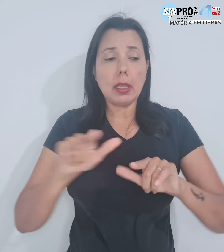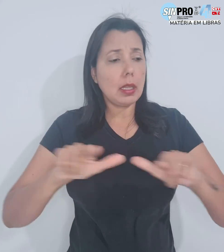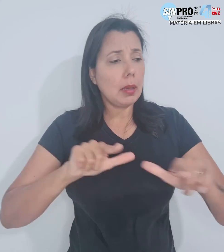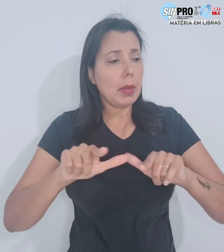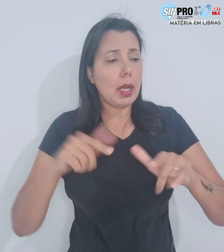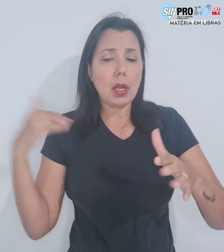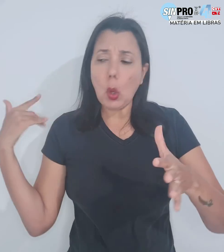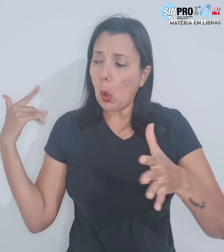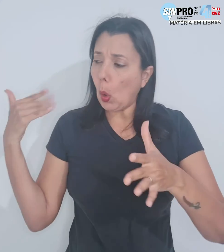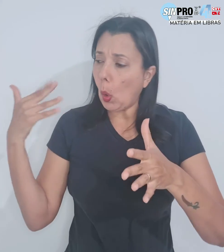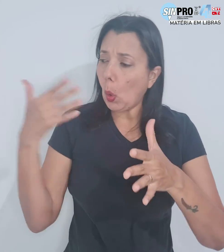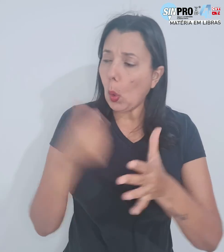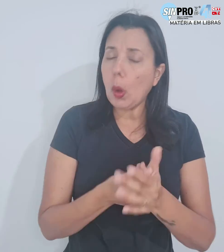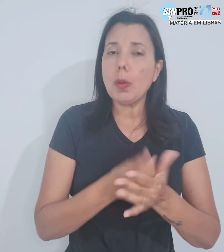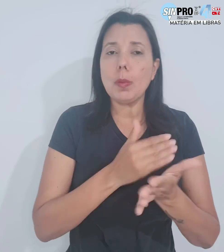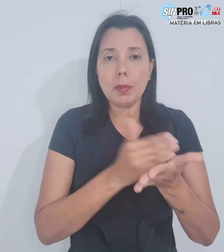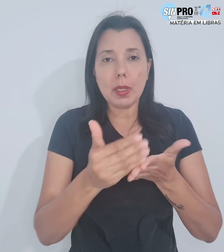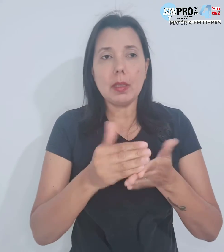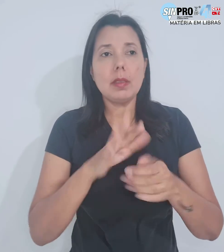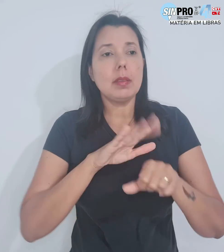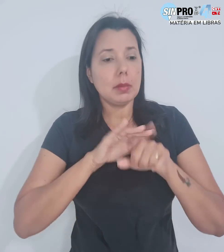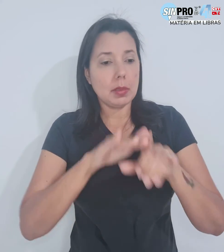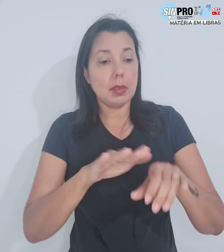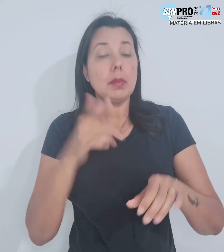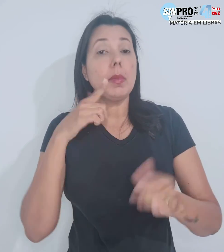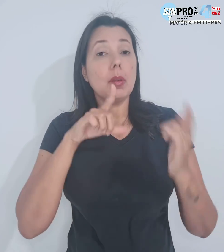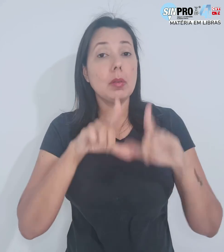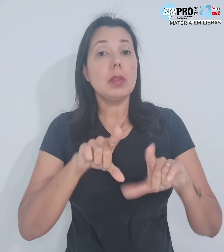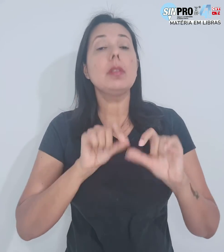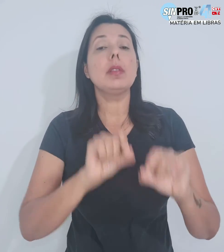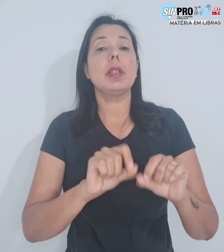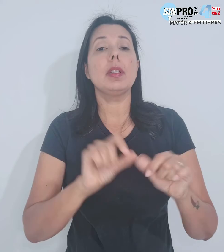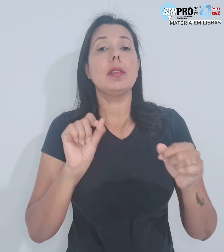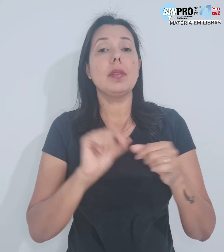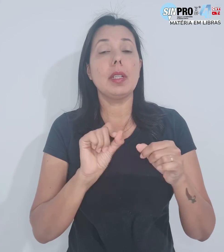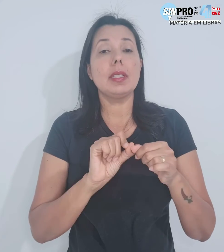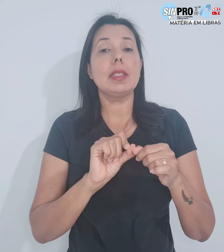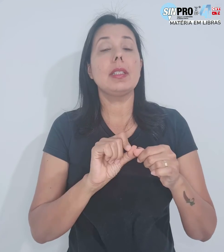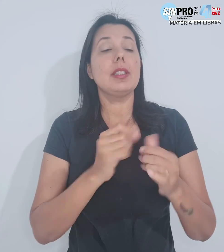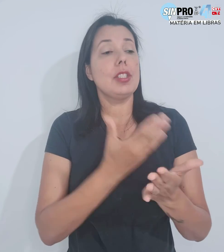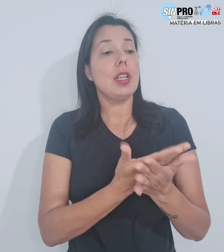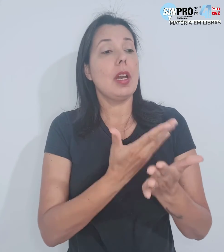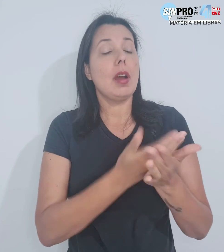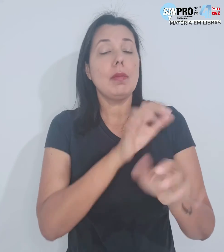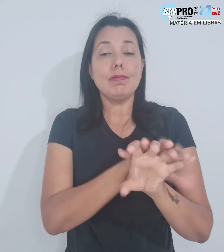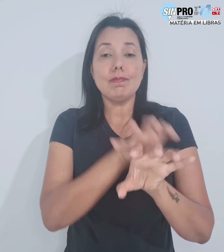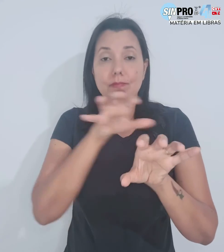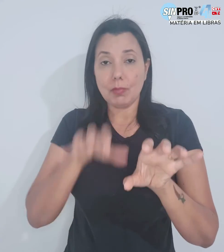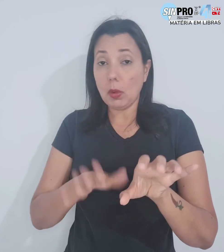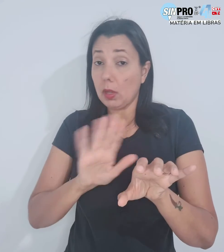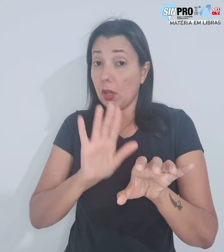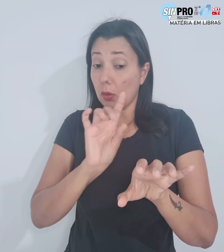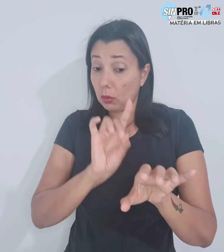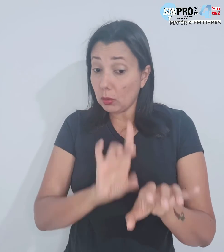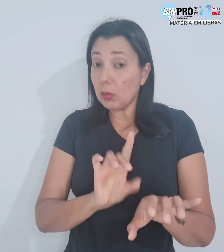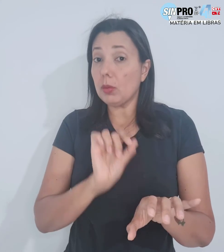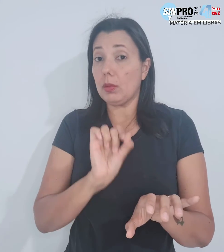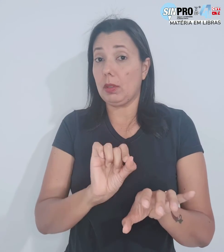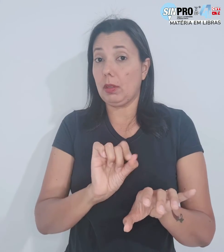atuando desde o início da pandemia para garantir a realização de aulas remotas, não só